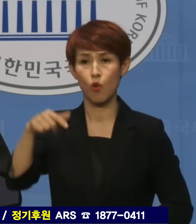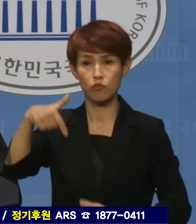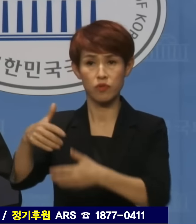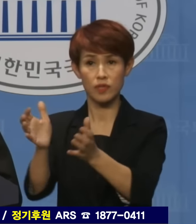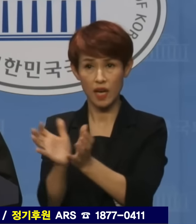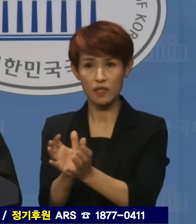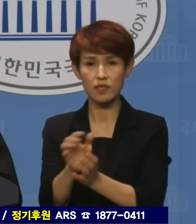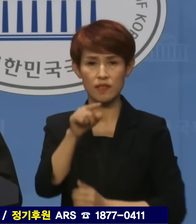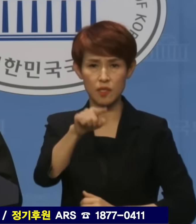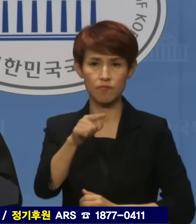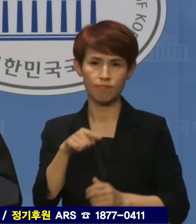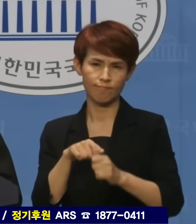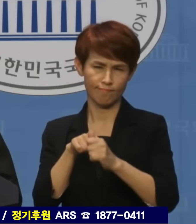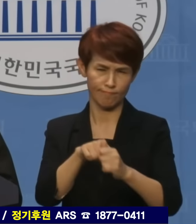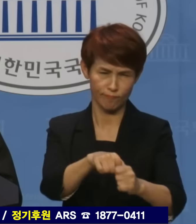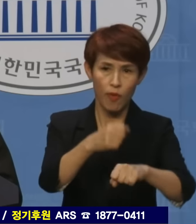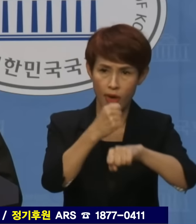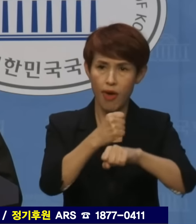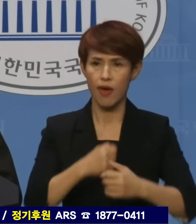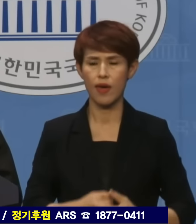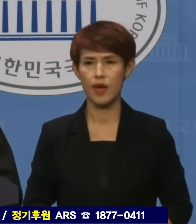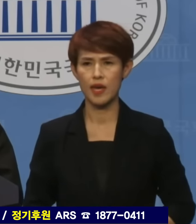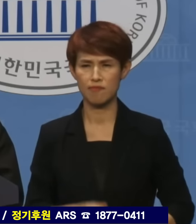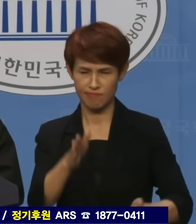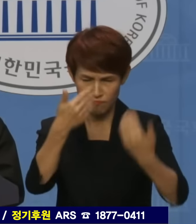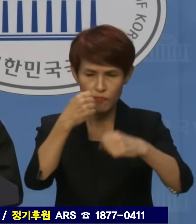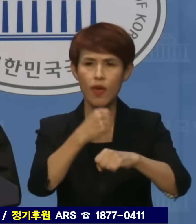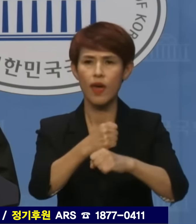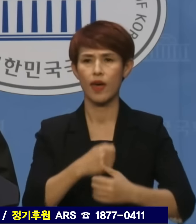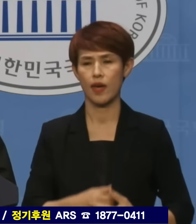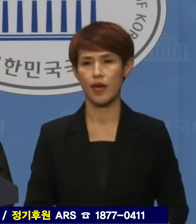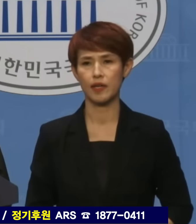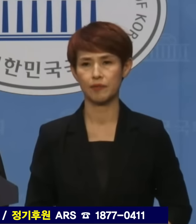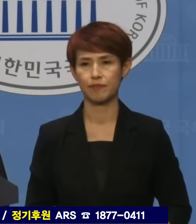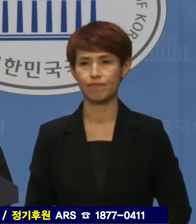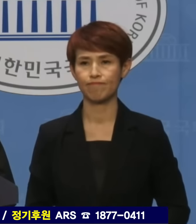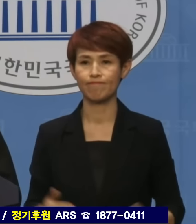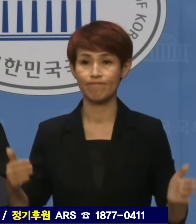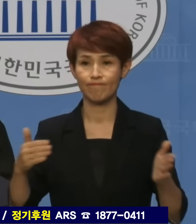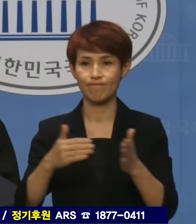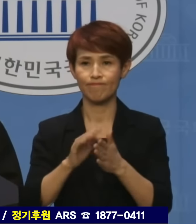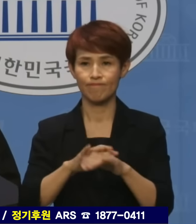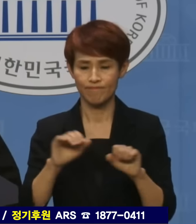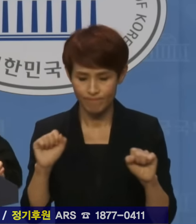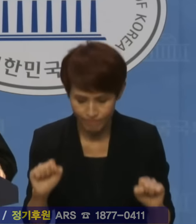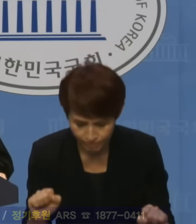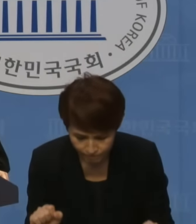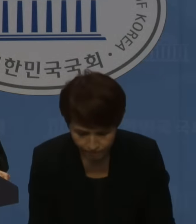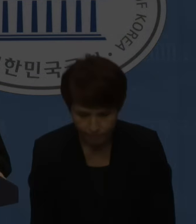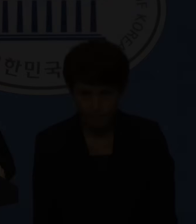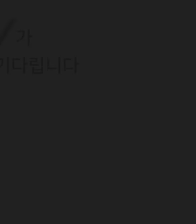조국혁신당은 D넷 끝까지 파헤치겠습니다. 이상입니다. 감사합니다.